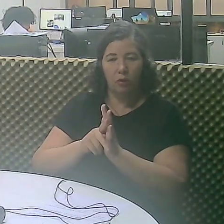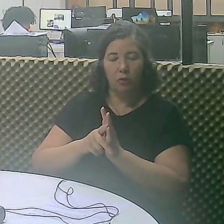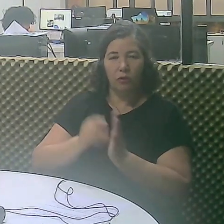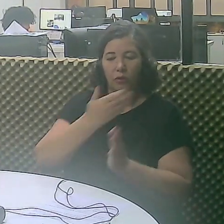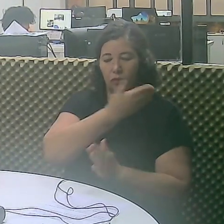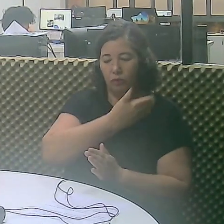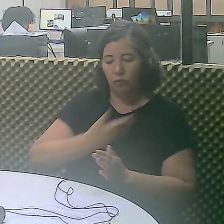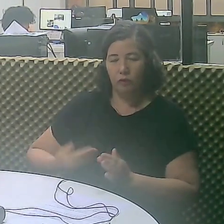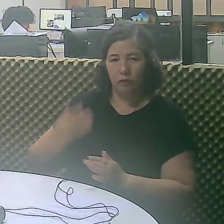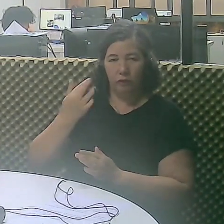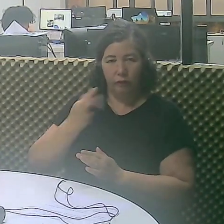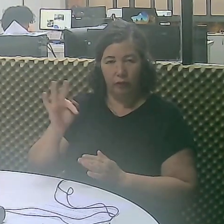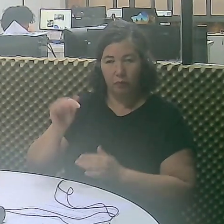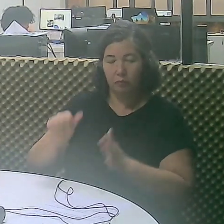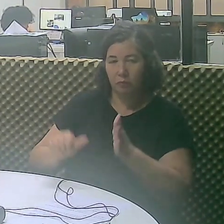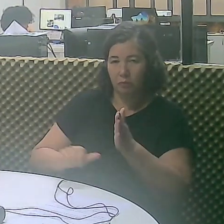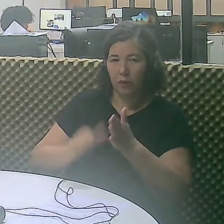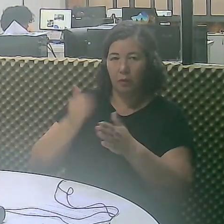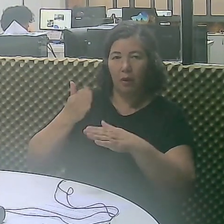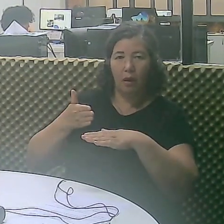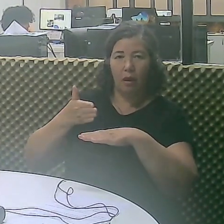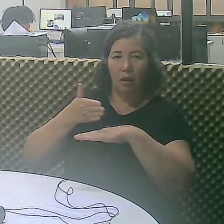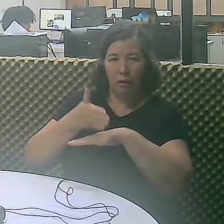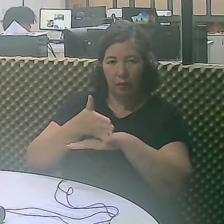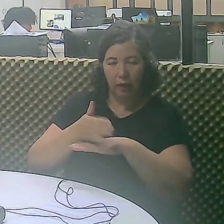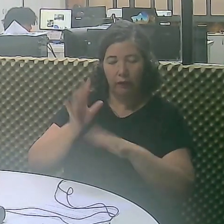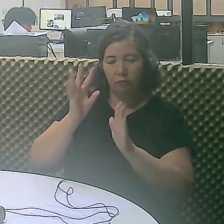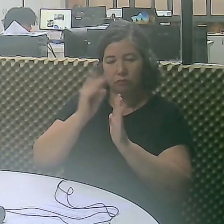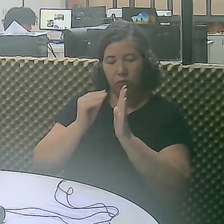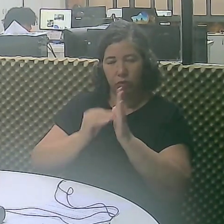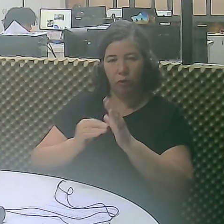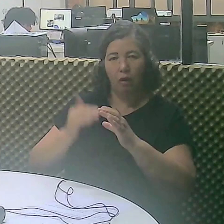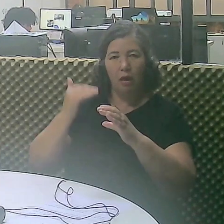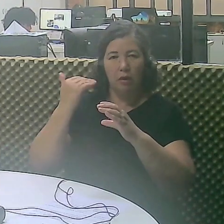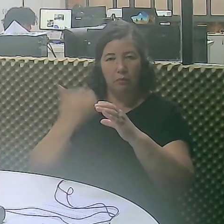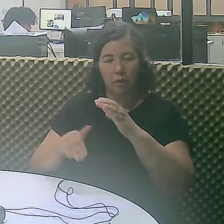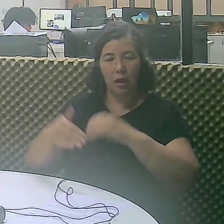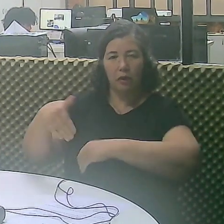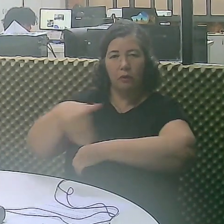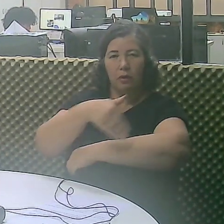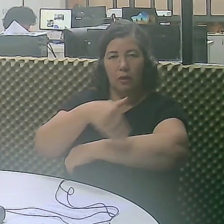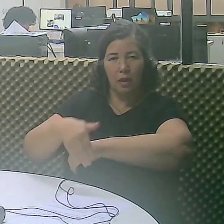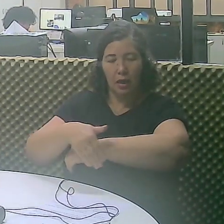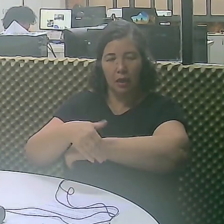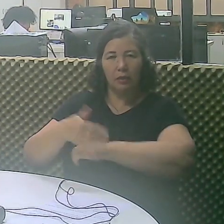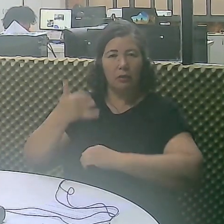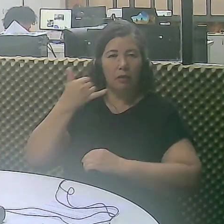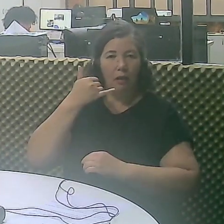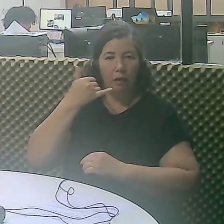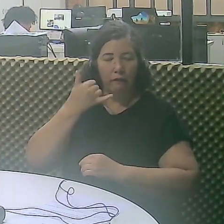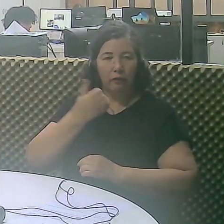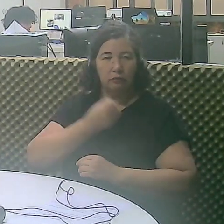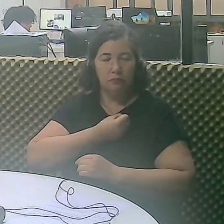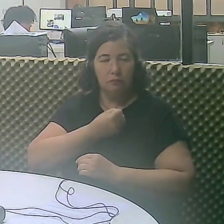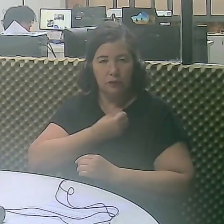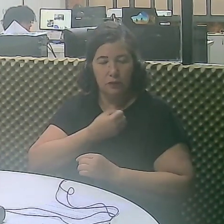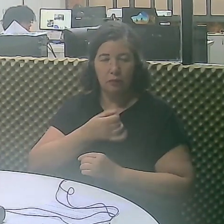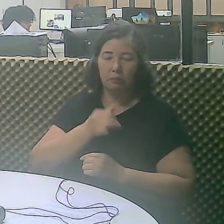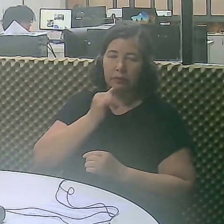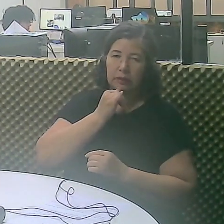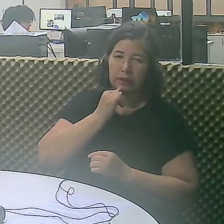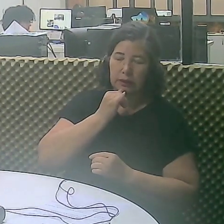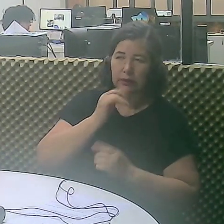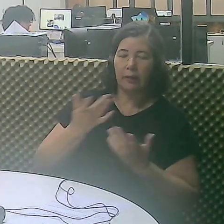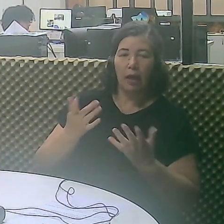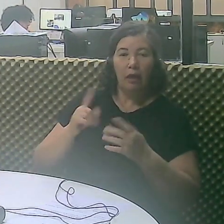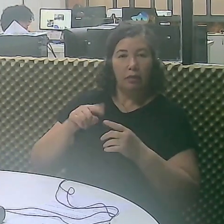primeiro acesso, será feita a atualização dos dados com e-mail, endereço e o número de telefone celular, por exemplo. Após